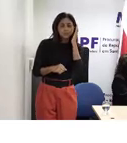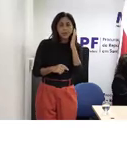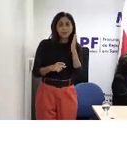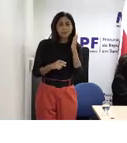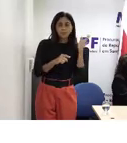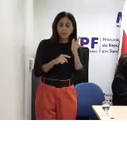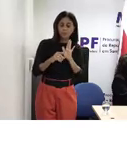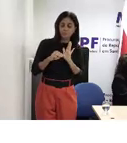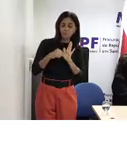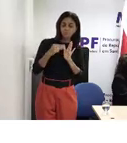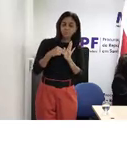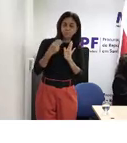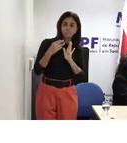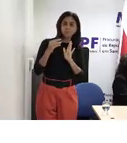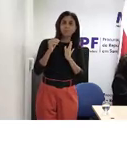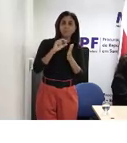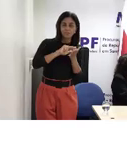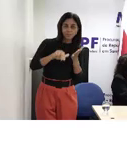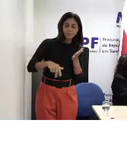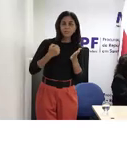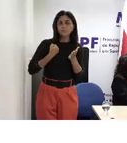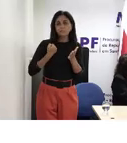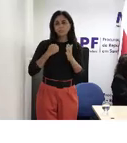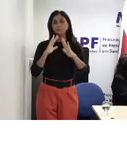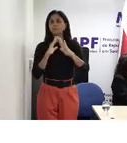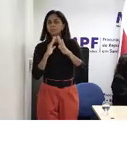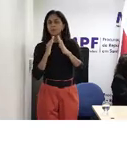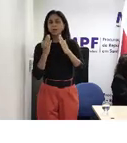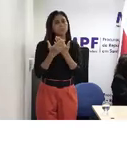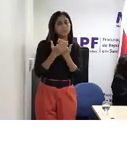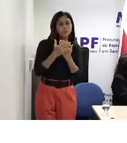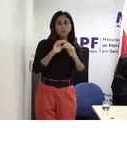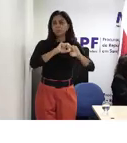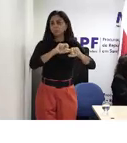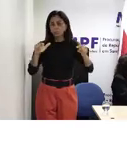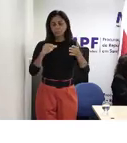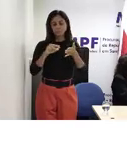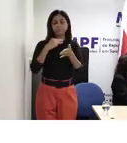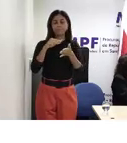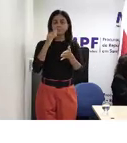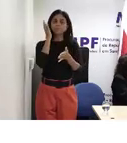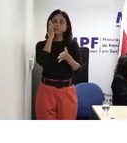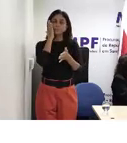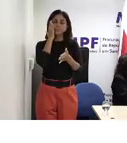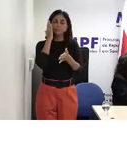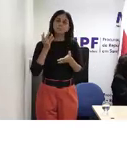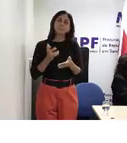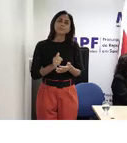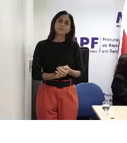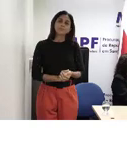Ah Doutor Mas e aí a gente não vai mais publicar mais nada sim mas com a cautela